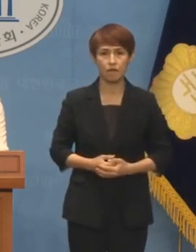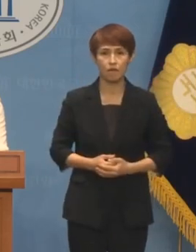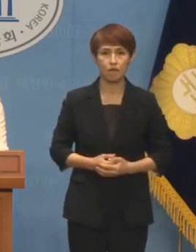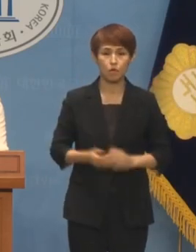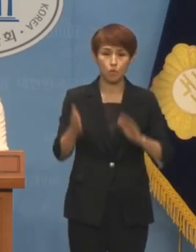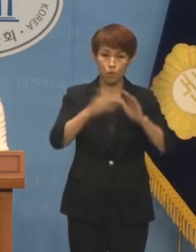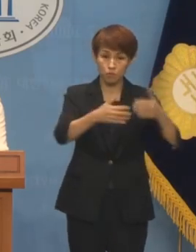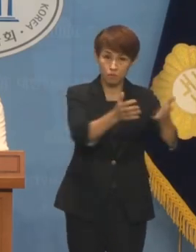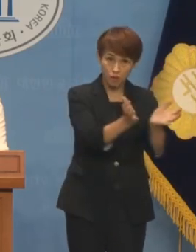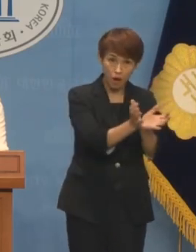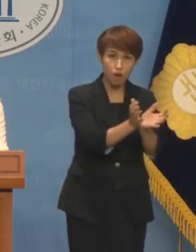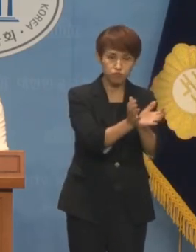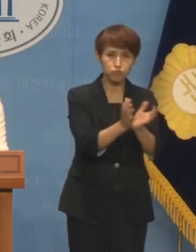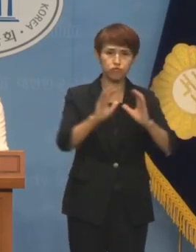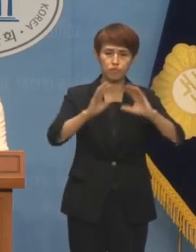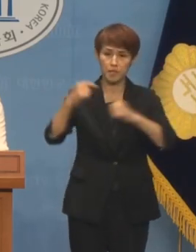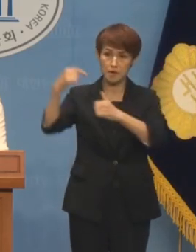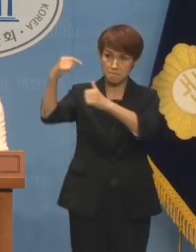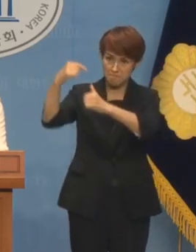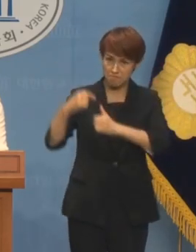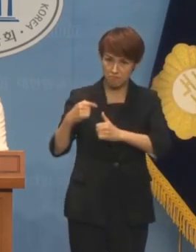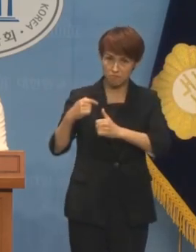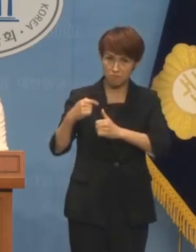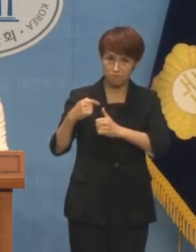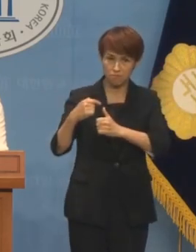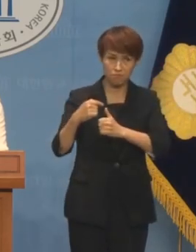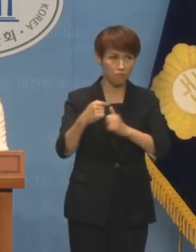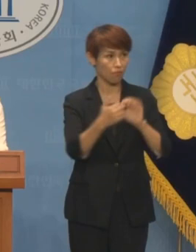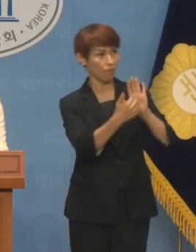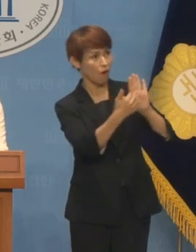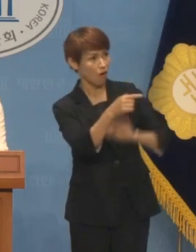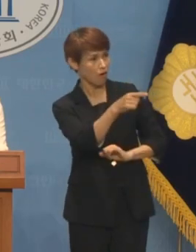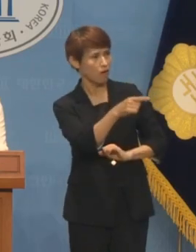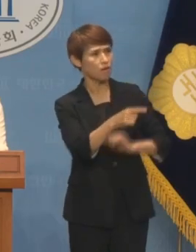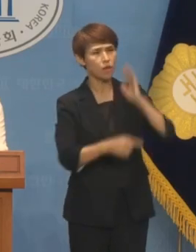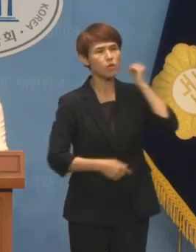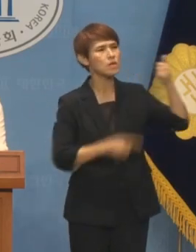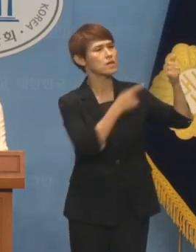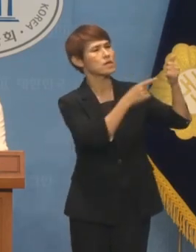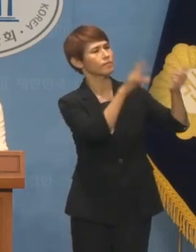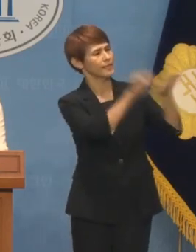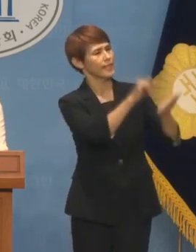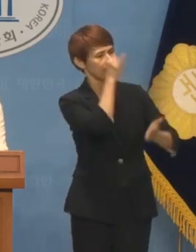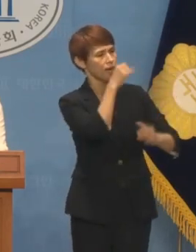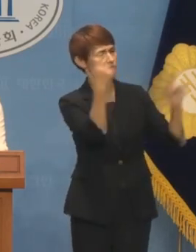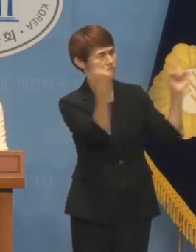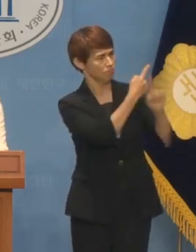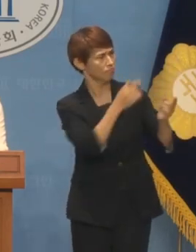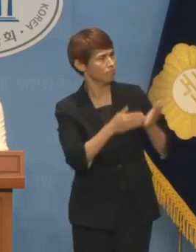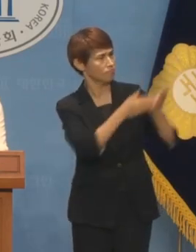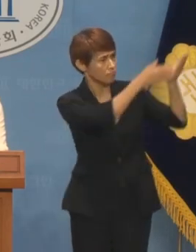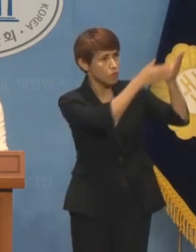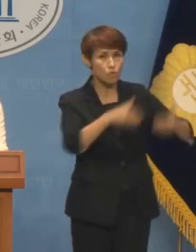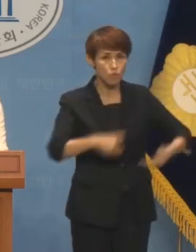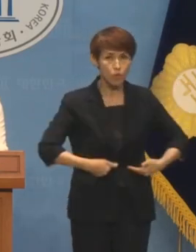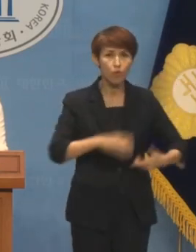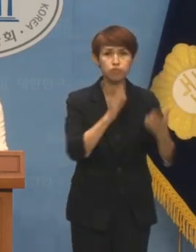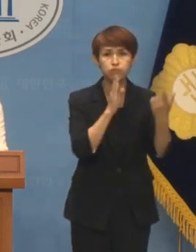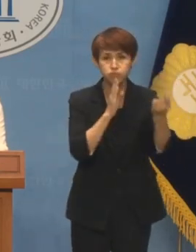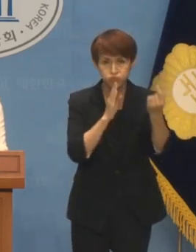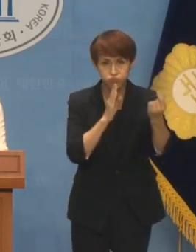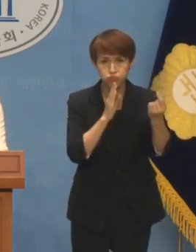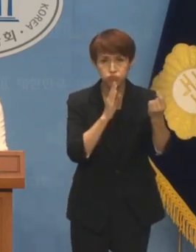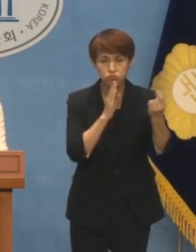공당이라면 오히려 국민의 명령을 거부하는 윤석열 대통령의 행태를 바꾸는데 당력을 써야 한다는